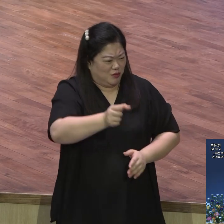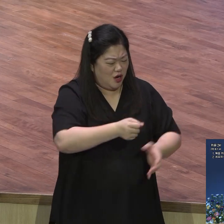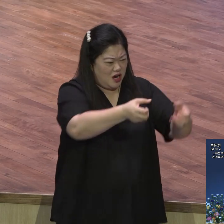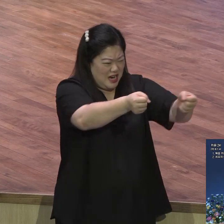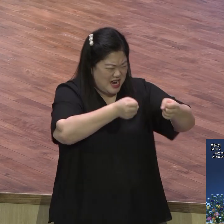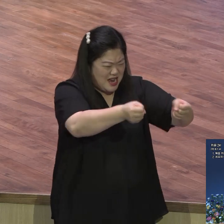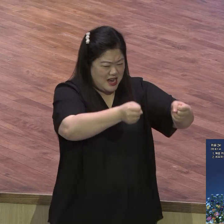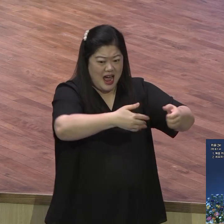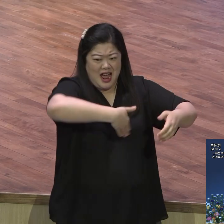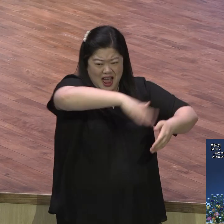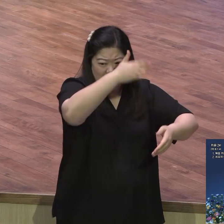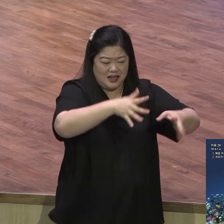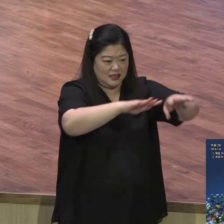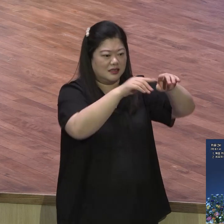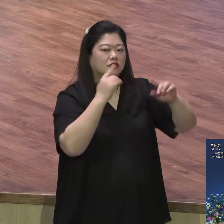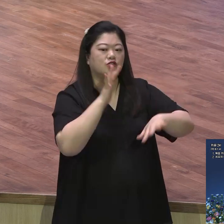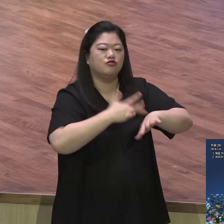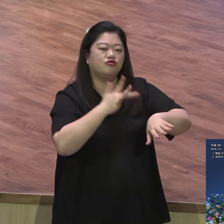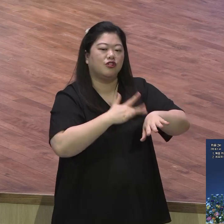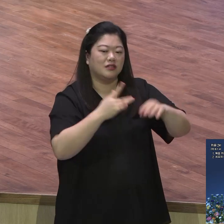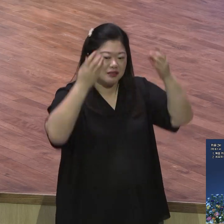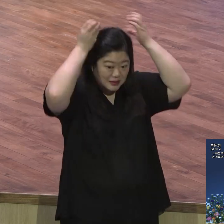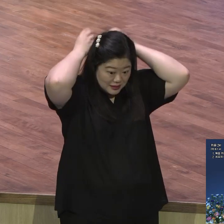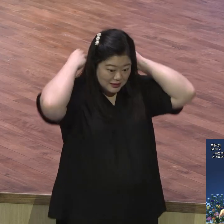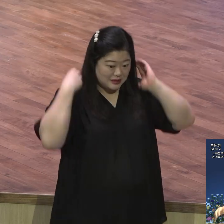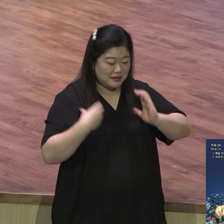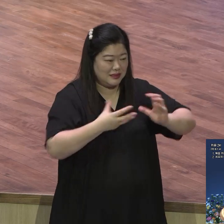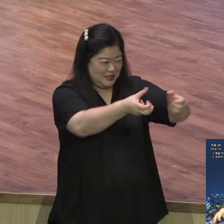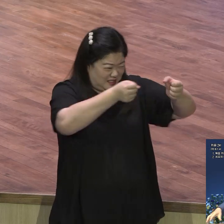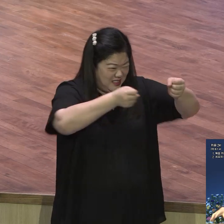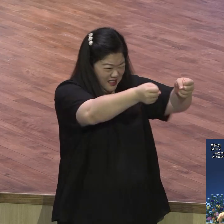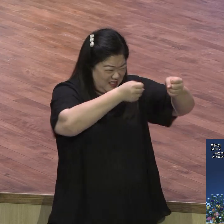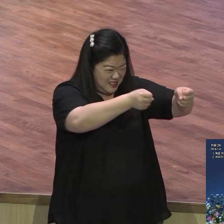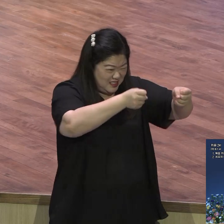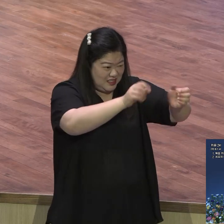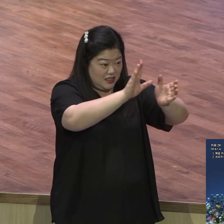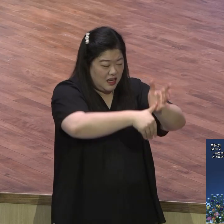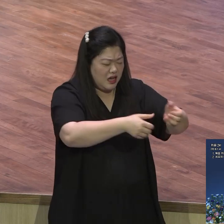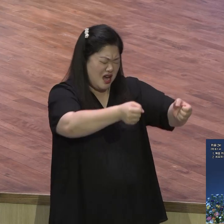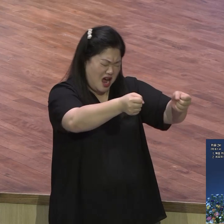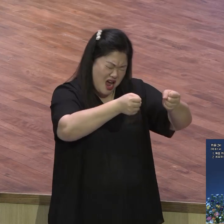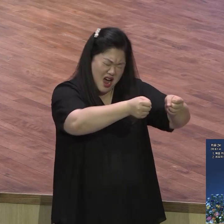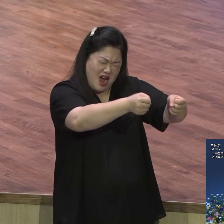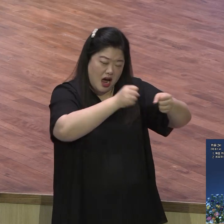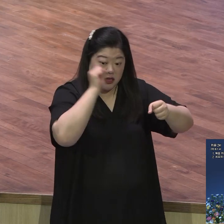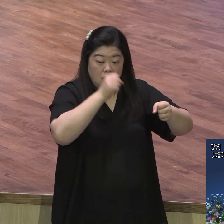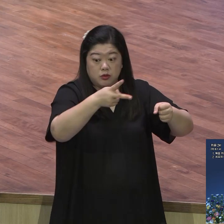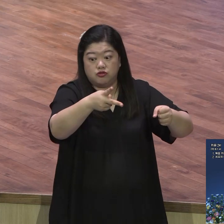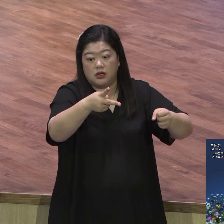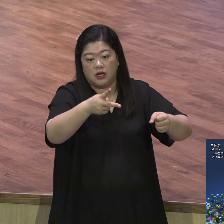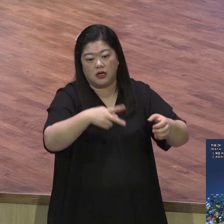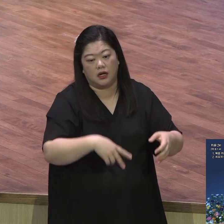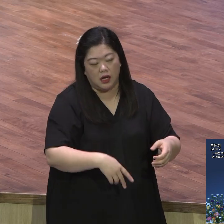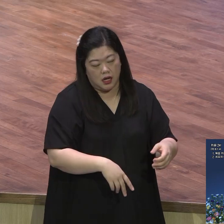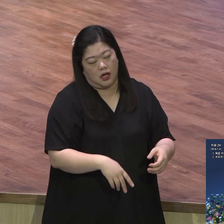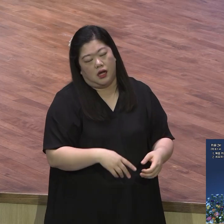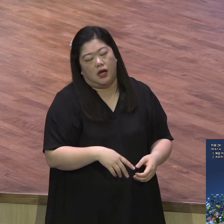귀신을 쫓아야 되는데 새벽 2시가 넘어갔단 말이에요. 그럼 우리 부교육자 부목사들 앉아가지고 얼마나 피곤합니까